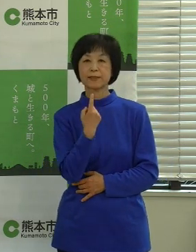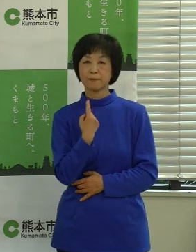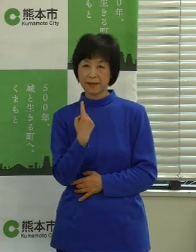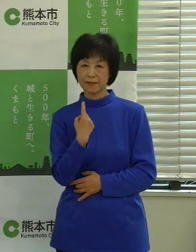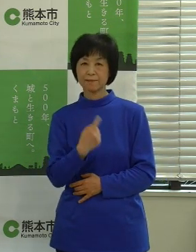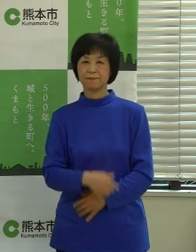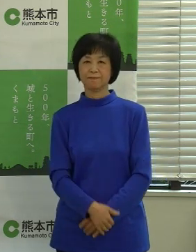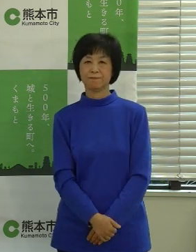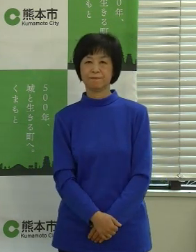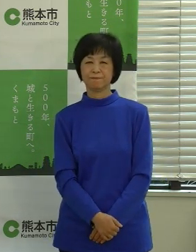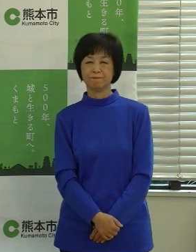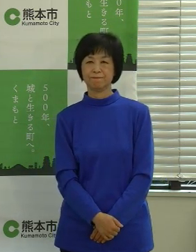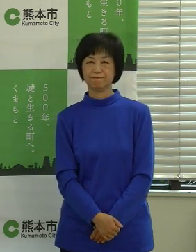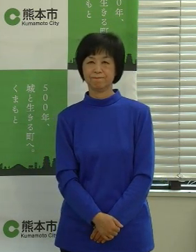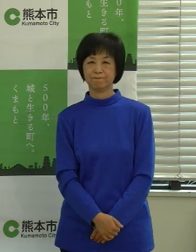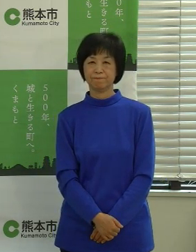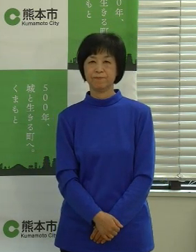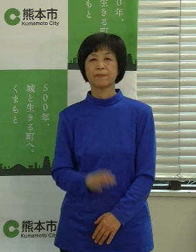ただ